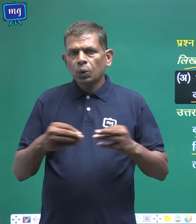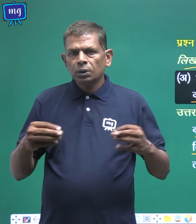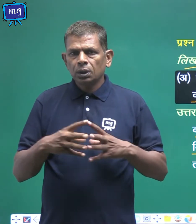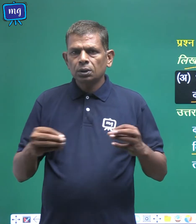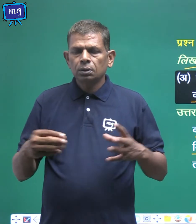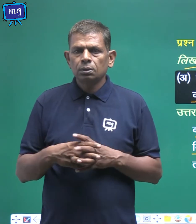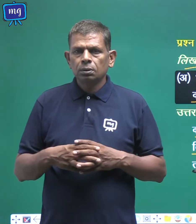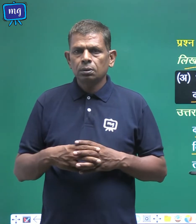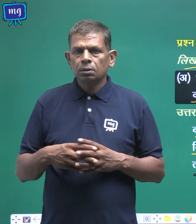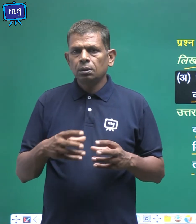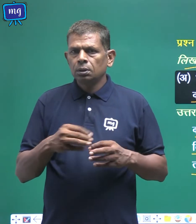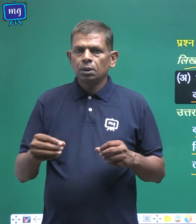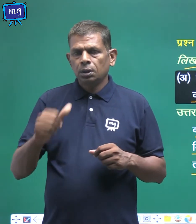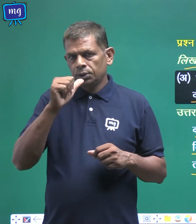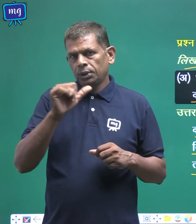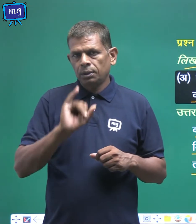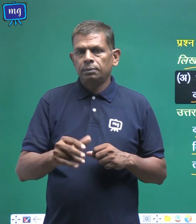वृक्षांश तथा जल हैं।